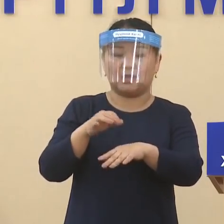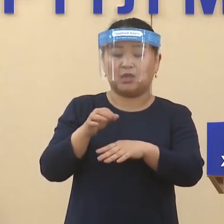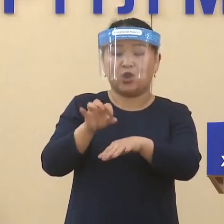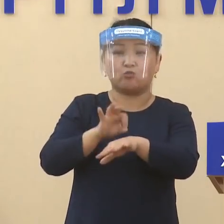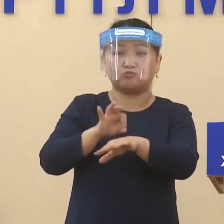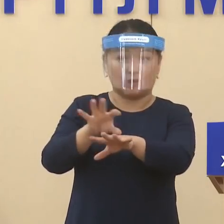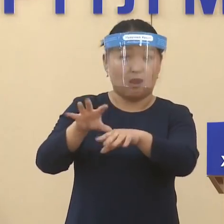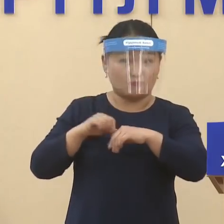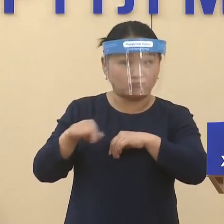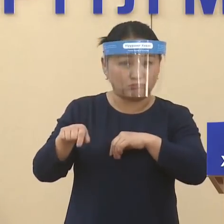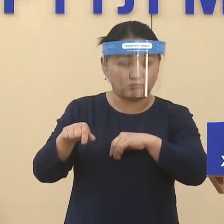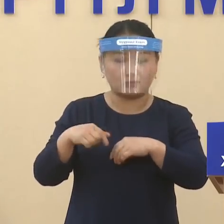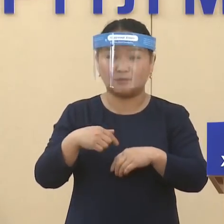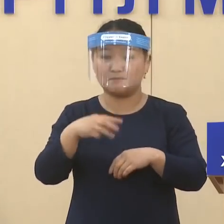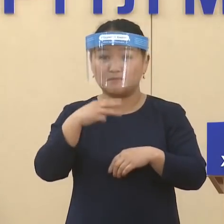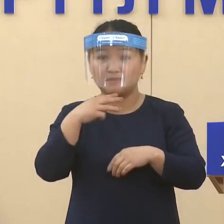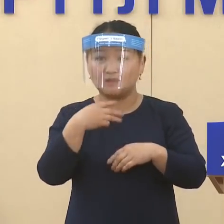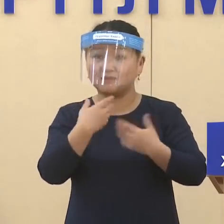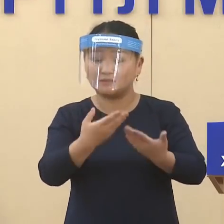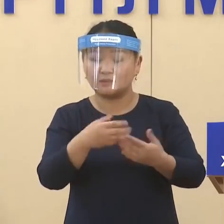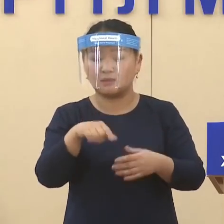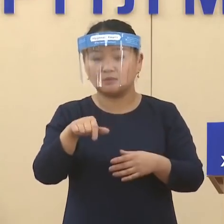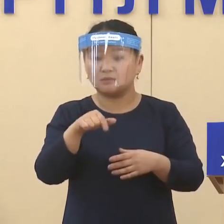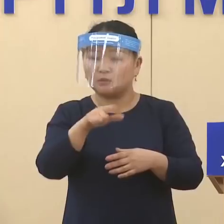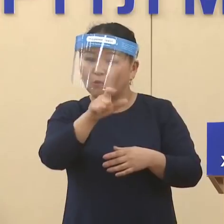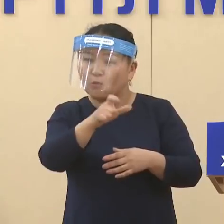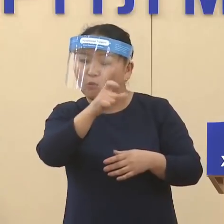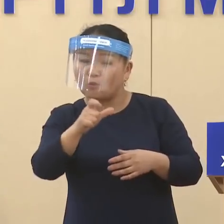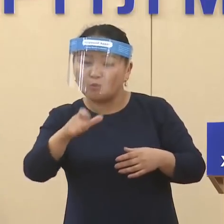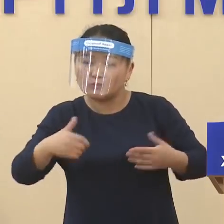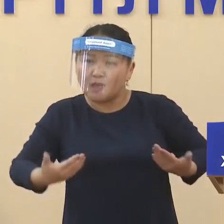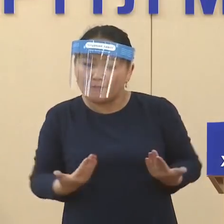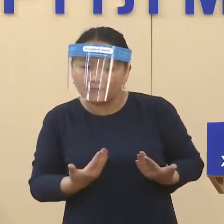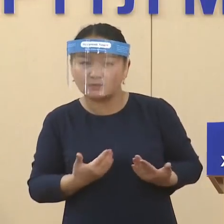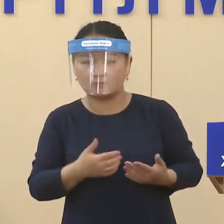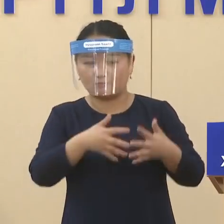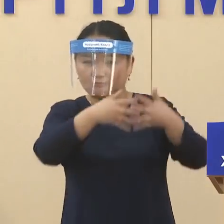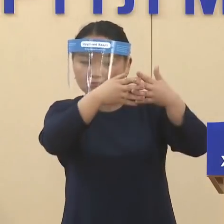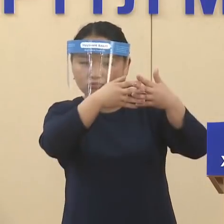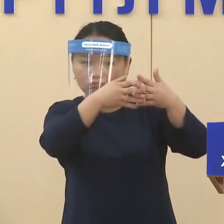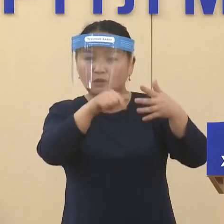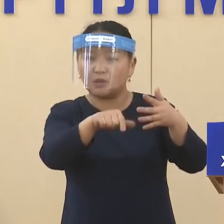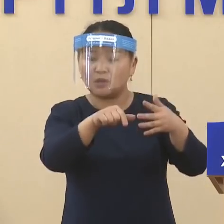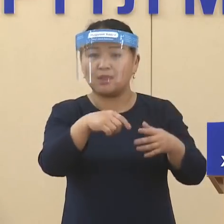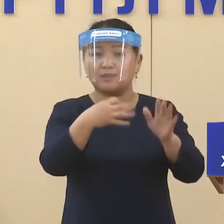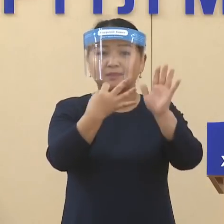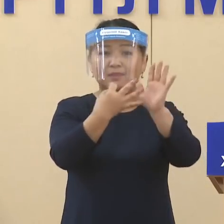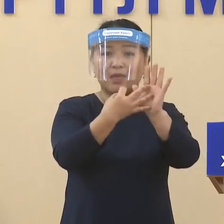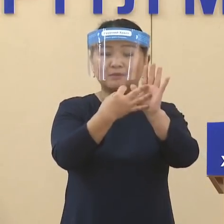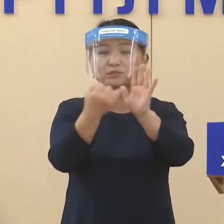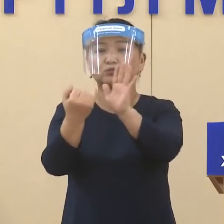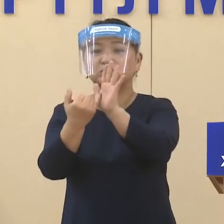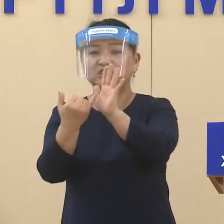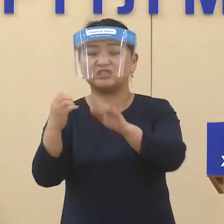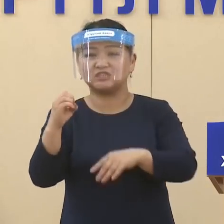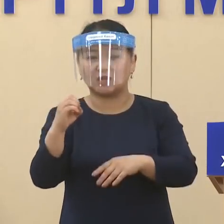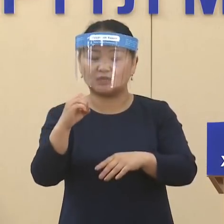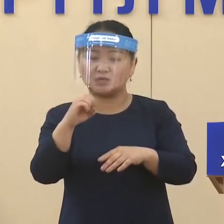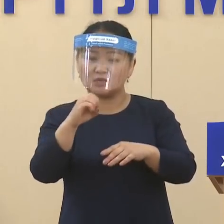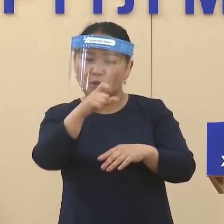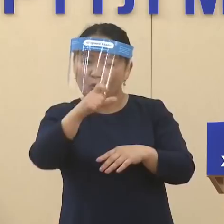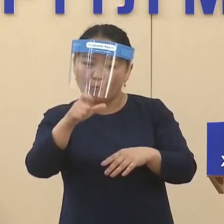За ингээд эх 3 тохиолдлын амьдардаг орон сууцны 2 байрны нийт 860 гаруй оршин суугчдыг бүгдийг